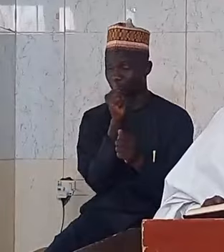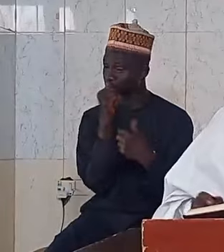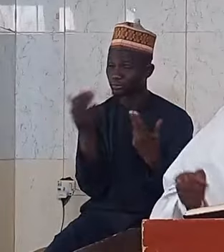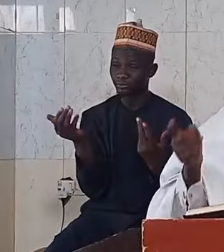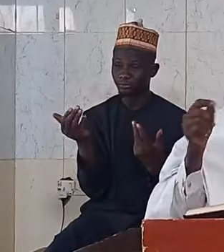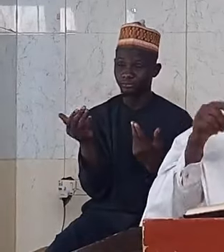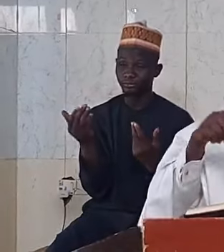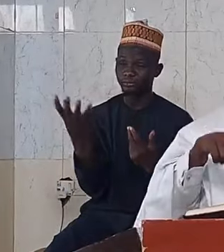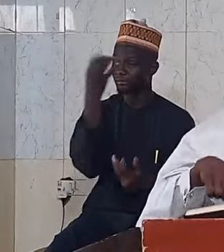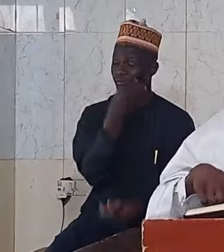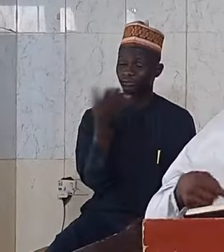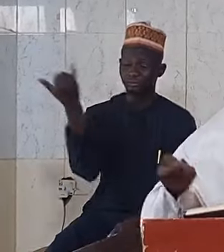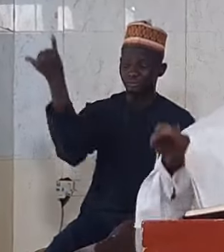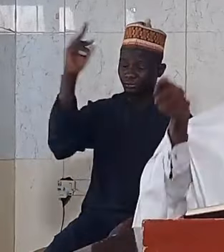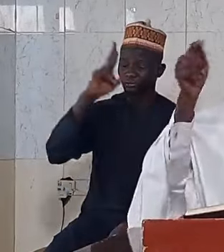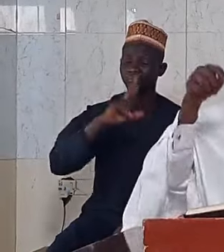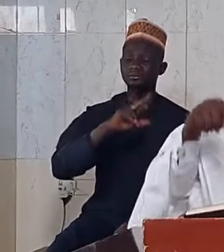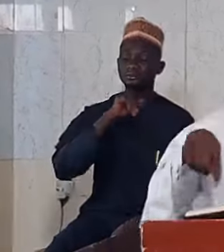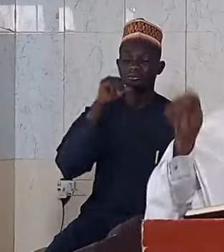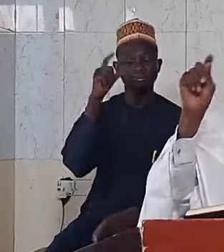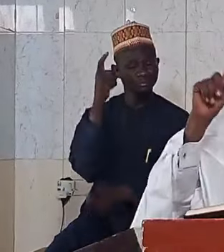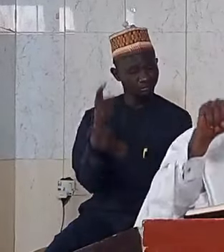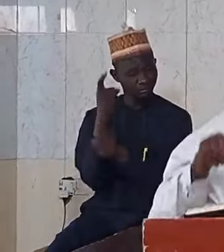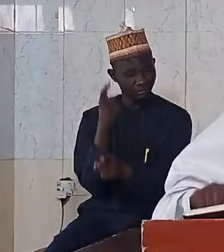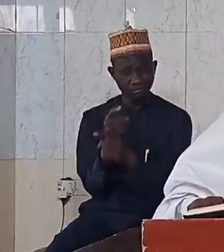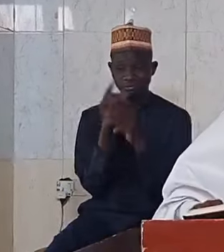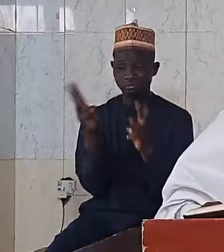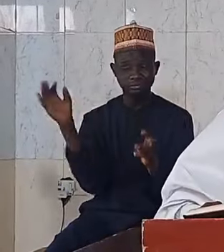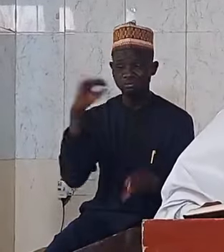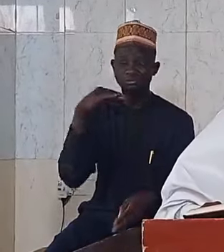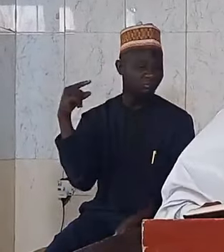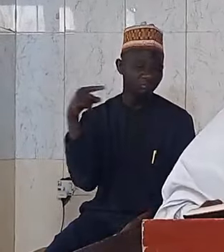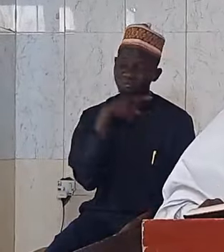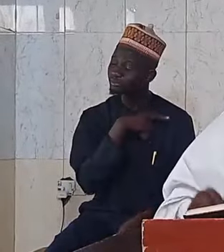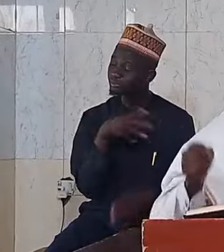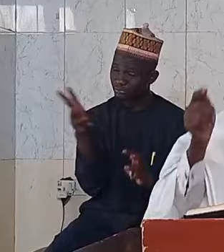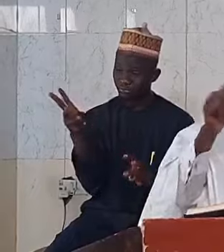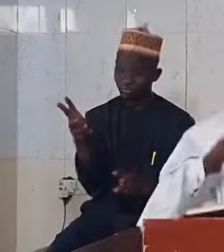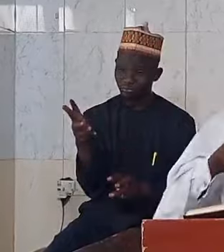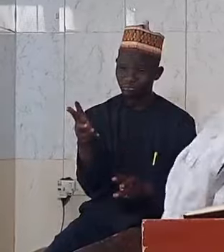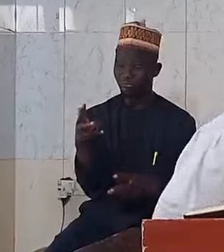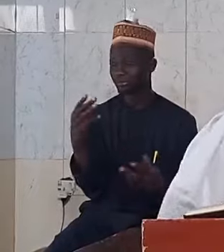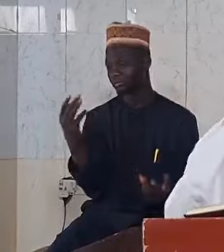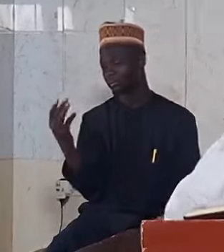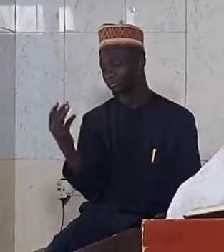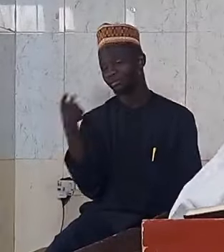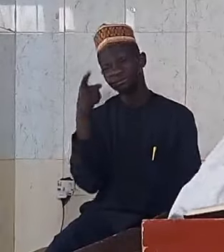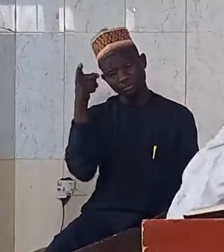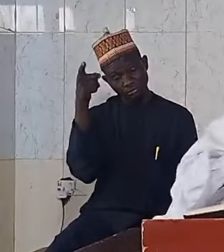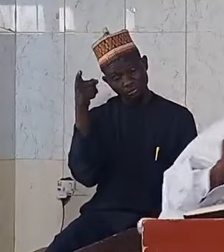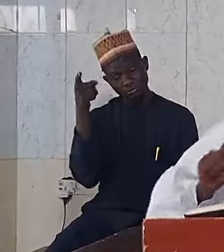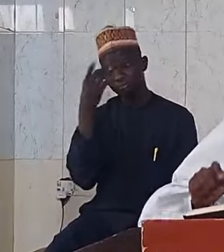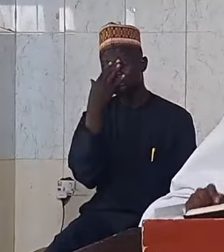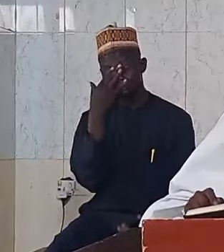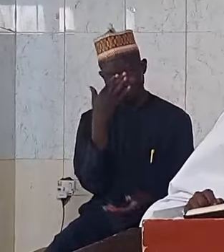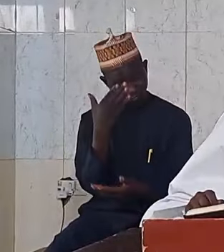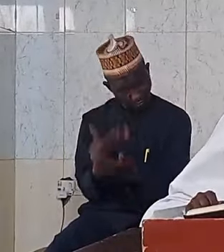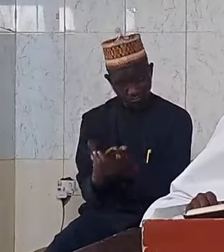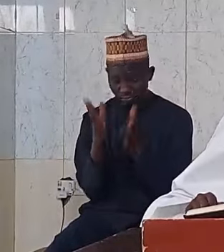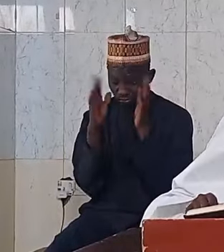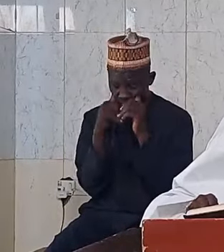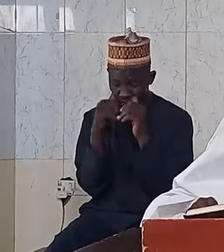wa hum ala batil gashi kuwa akan ƙarya suke fa ahlul haqqi aula bi zalika to ma